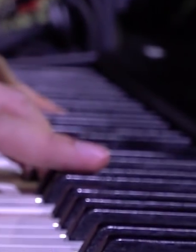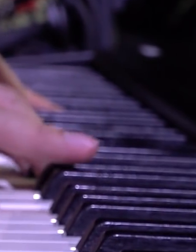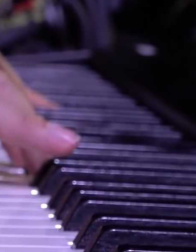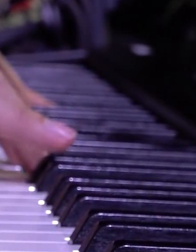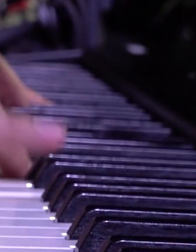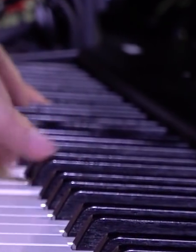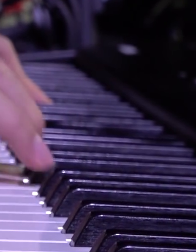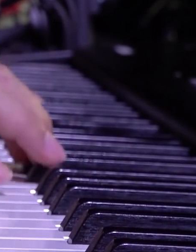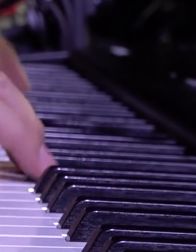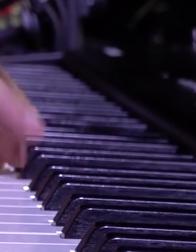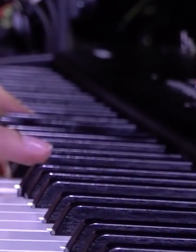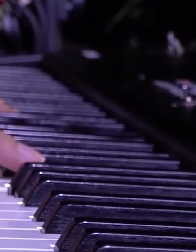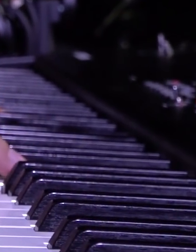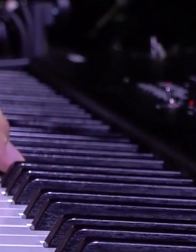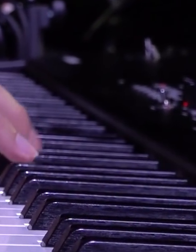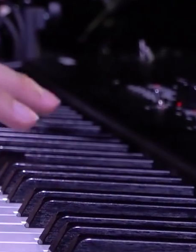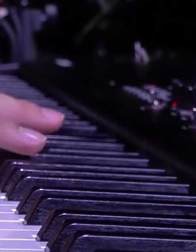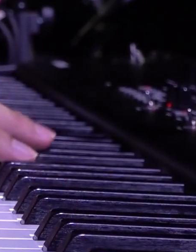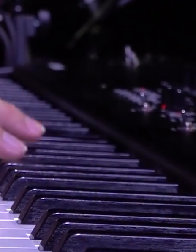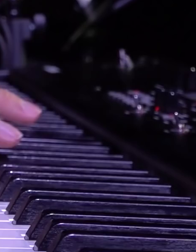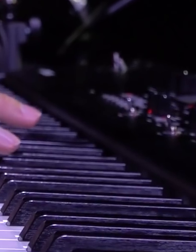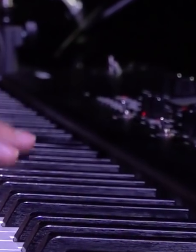untuk kebaikanku.